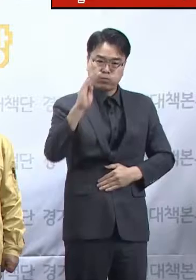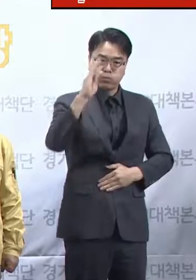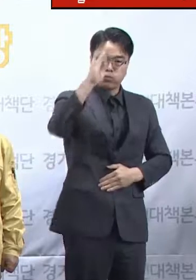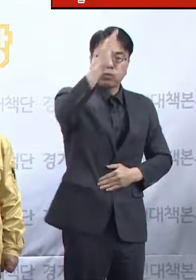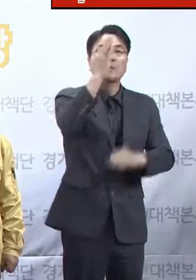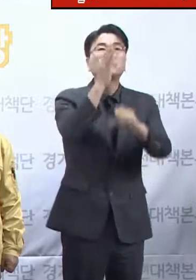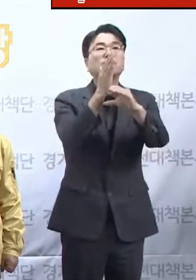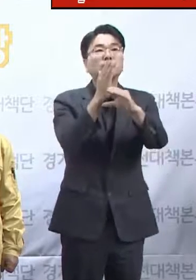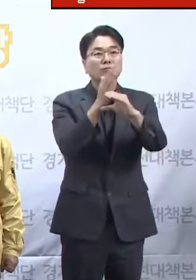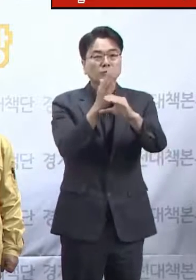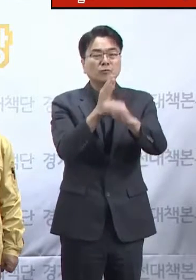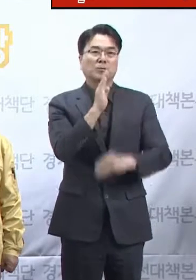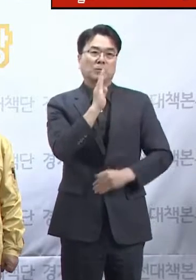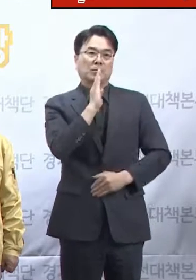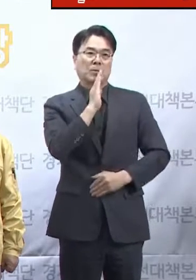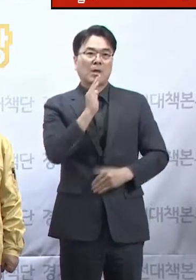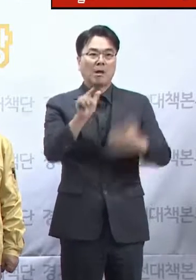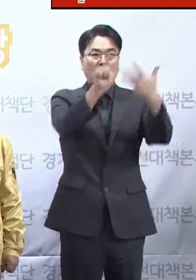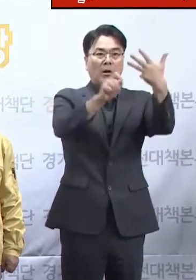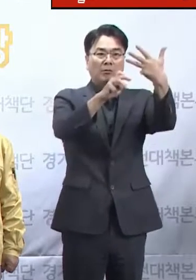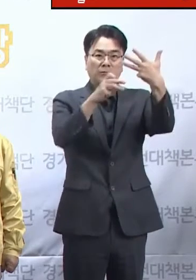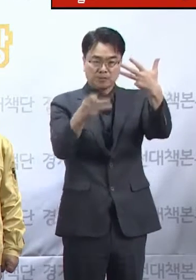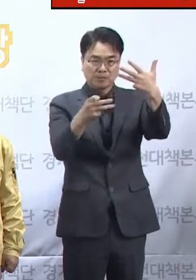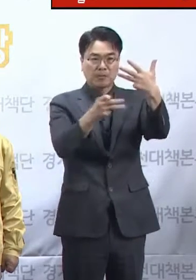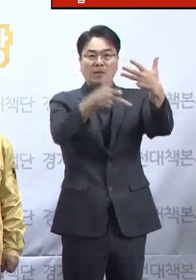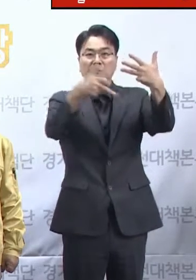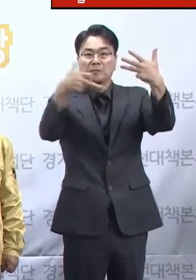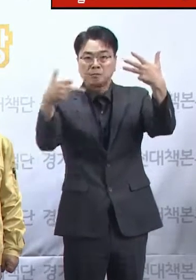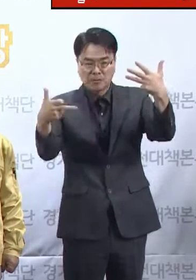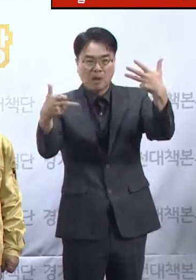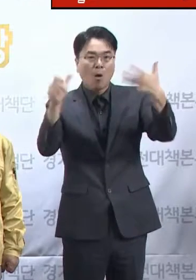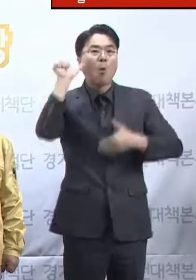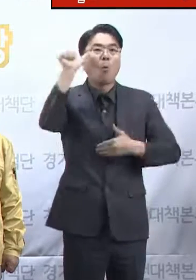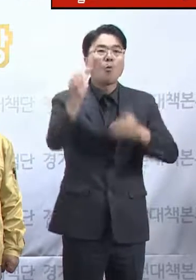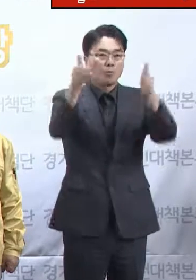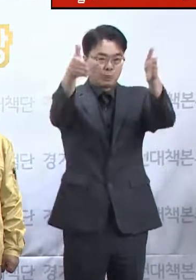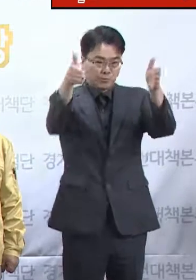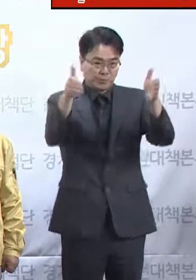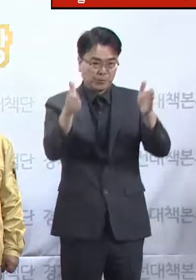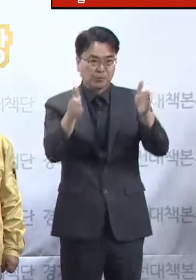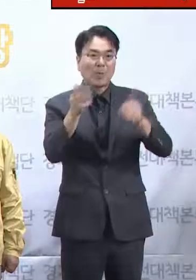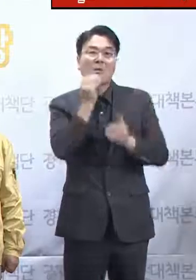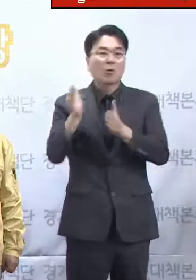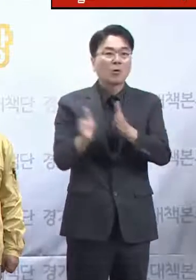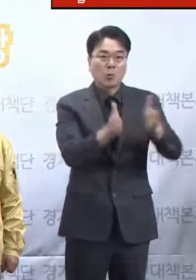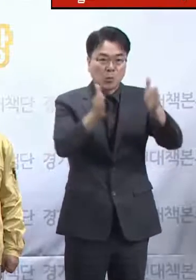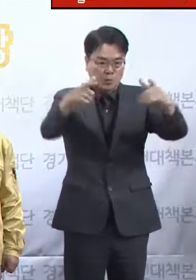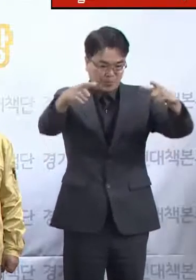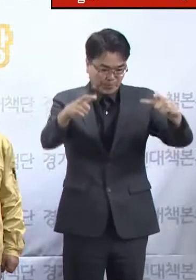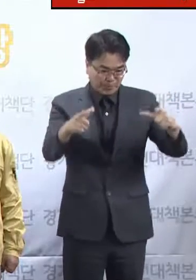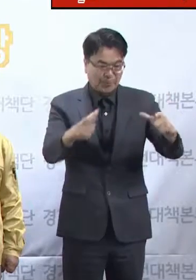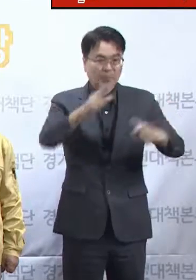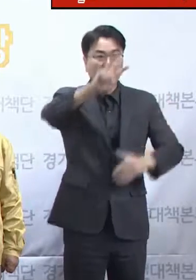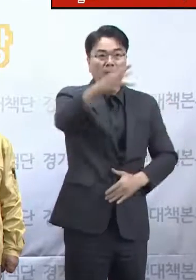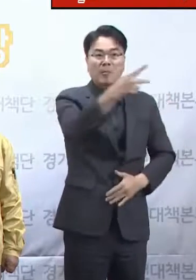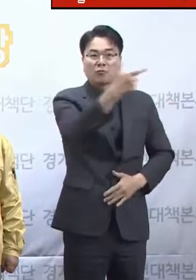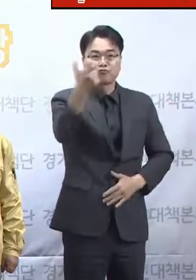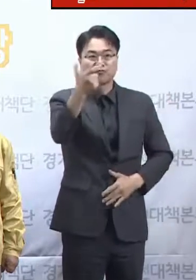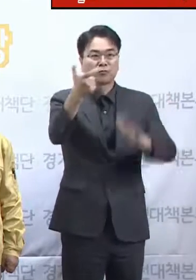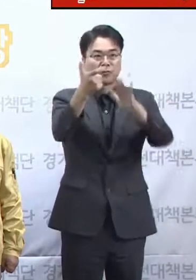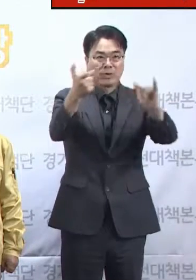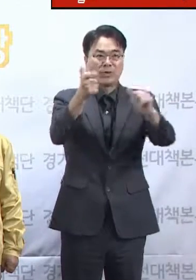있습니다. 8월 13일부터 17일까지 5일 만에 경기도에서만